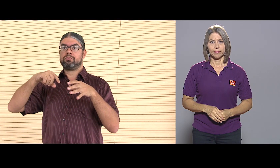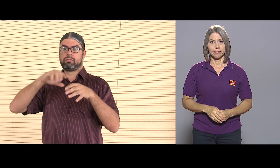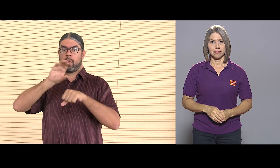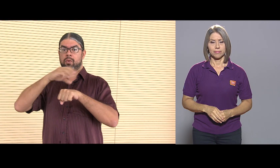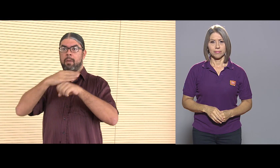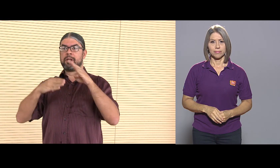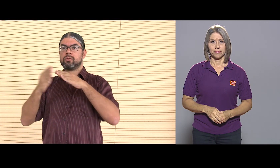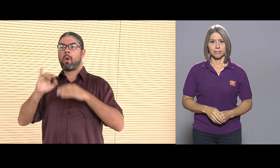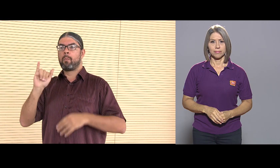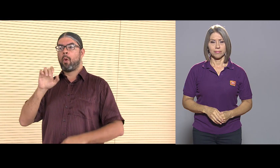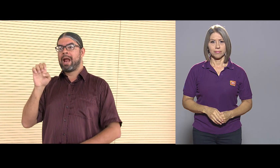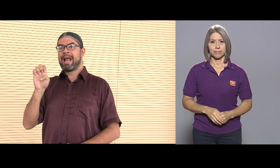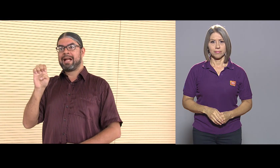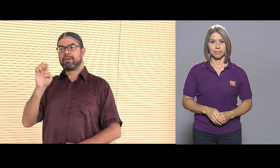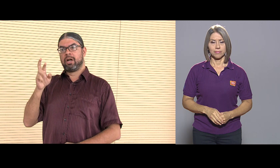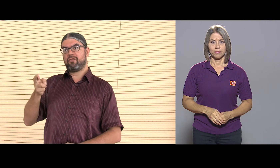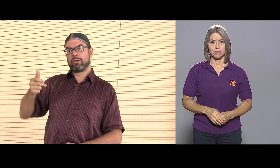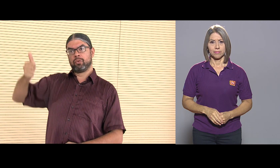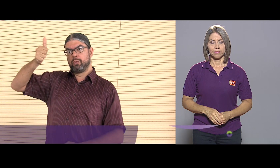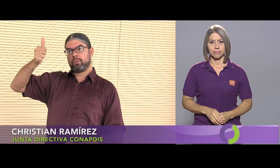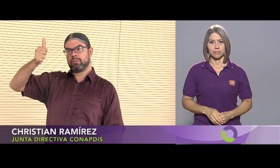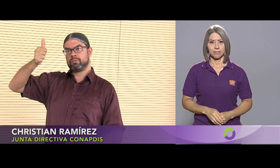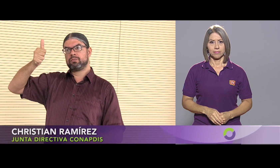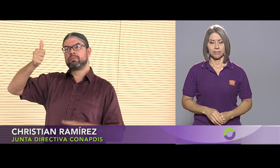En cuanto